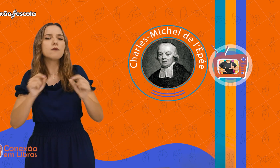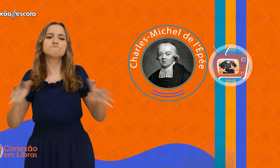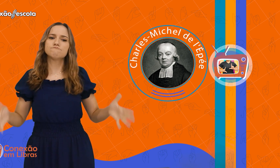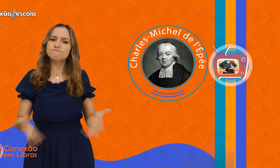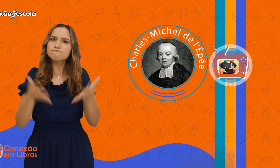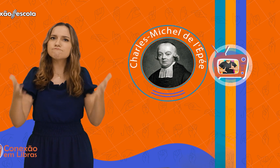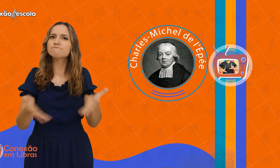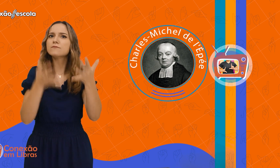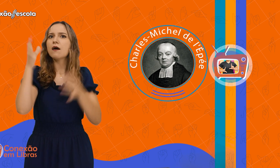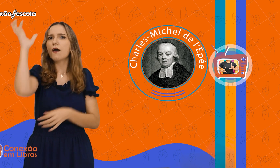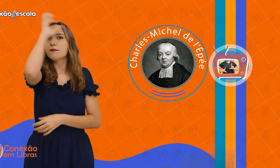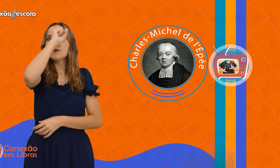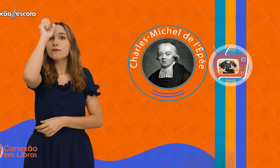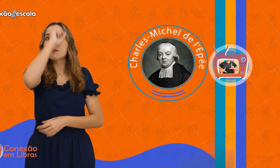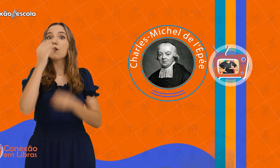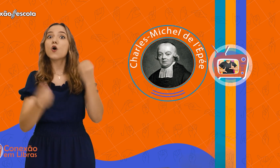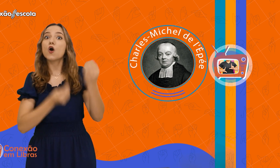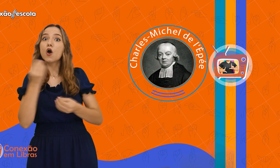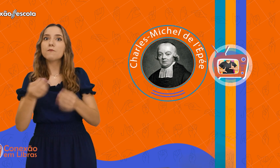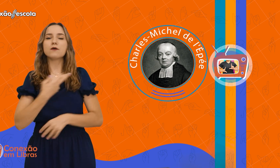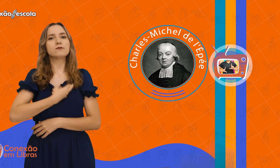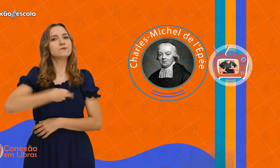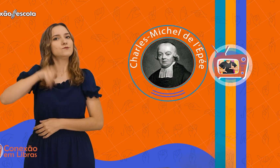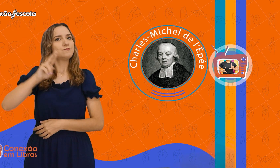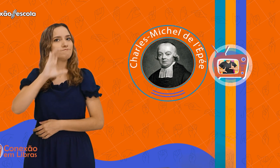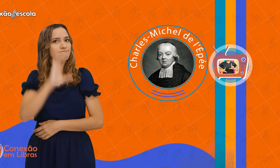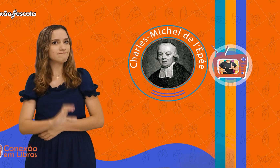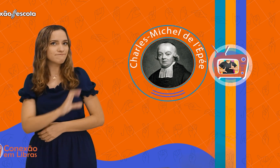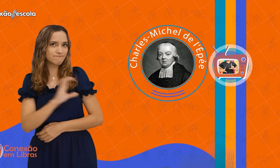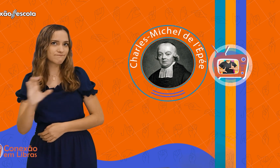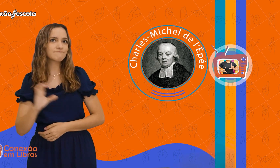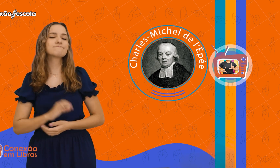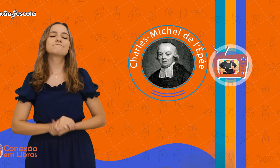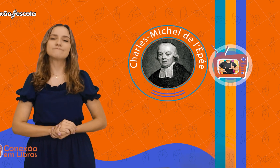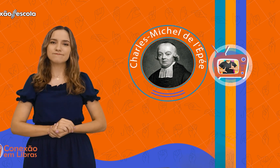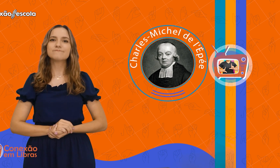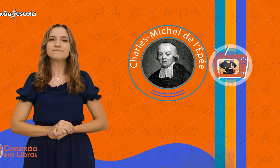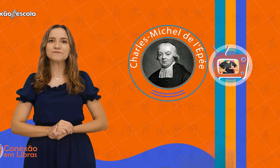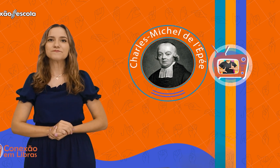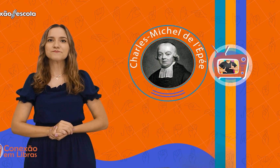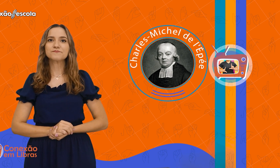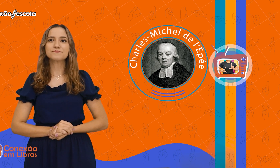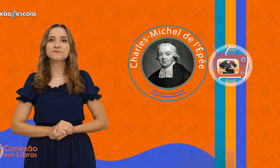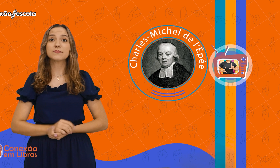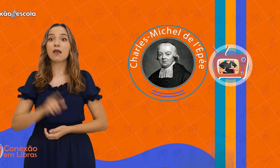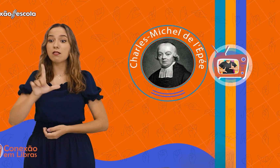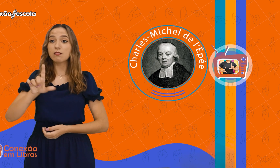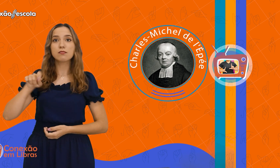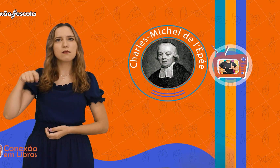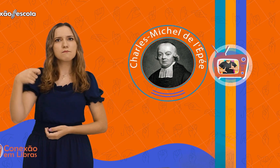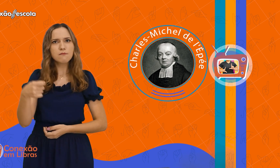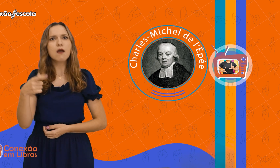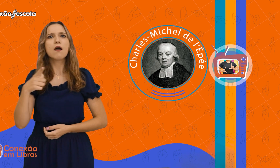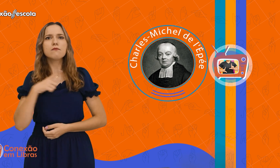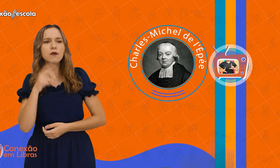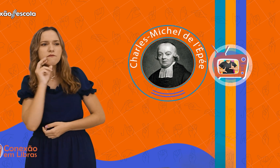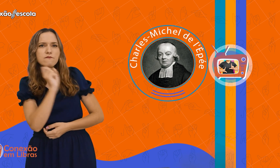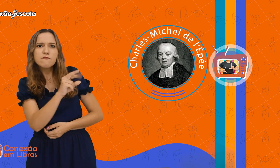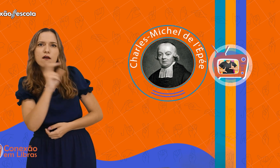poder educá-los de acordo com os princípios do cristianismo. Ele se aproximou dos surdos pelas